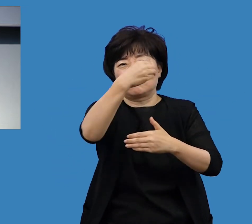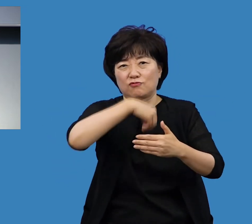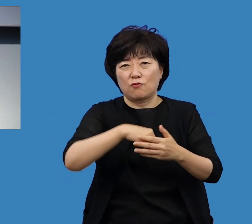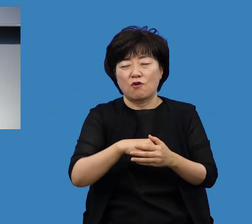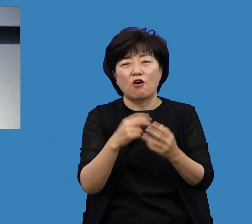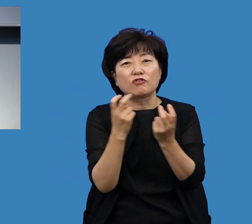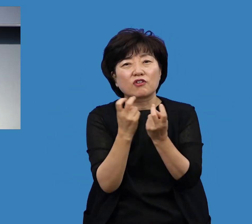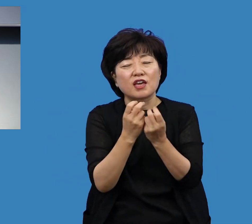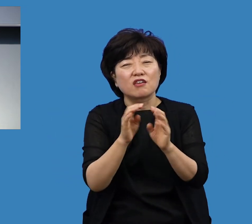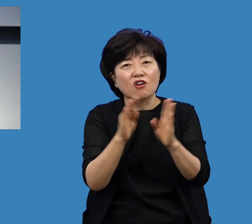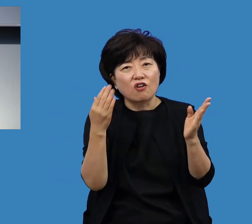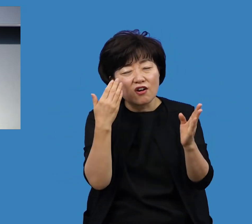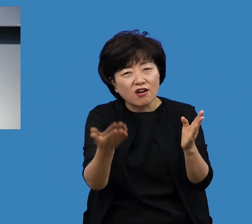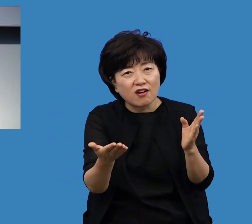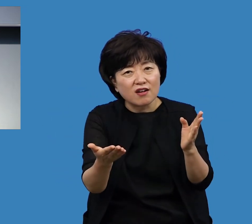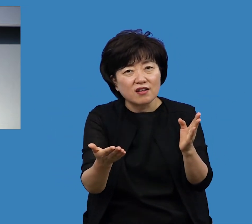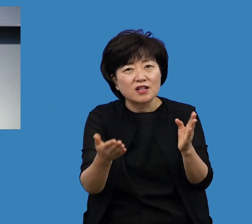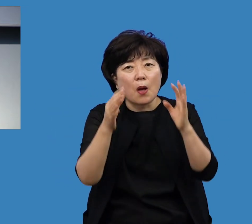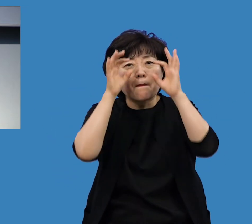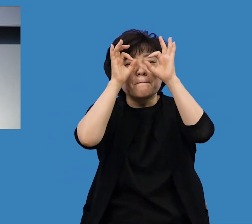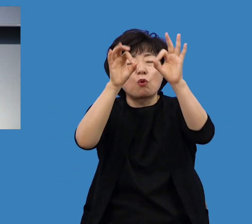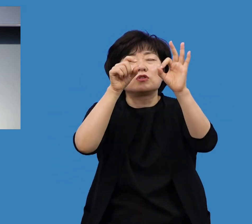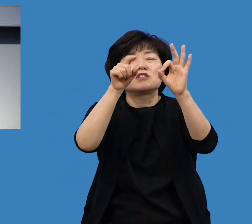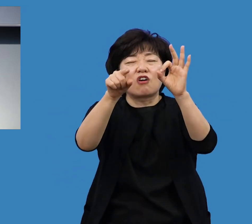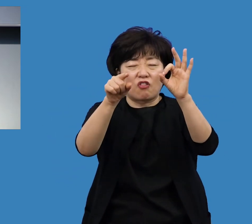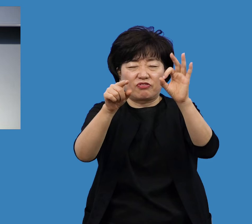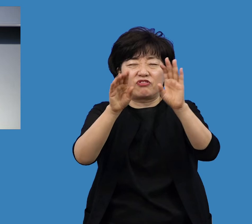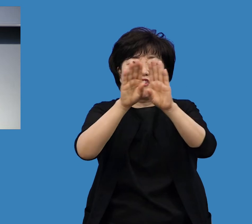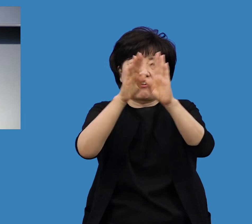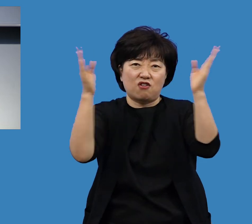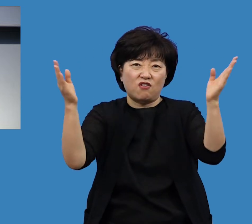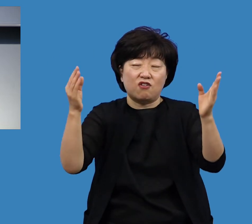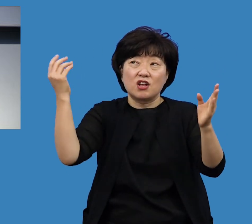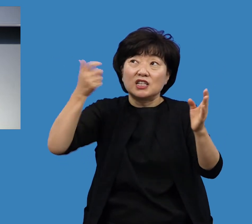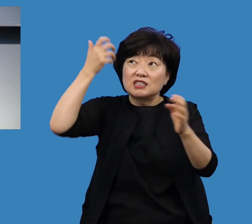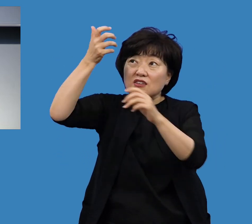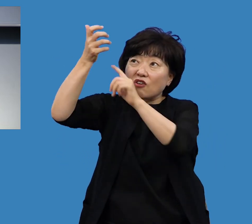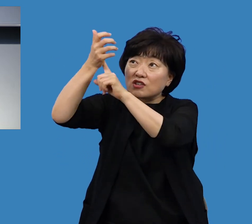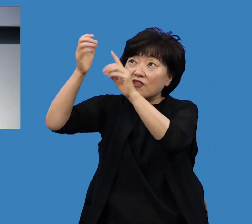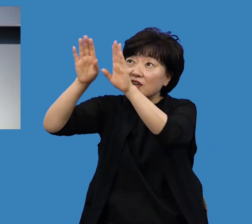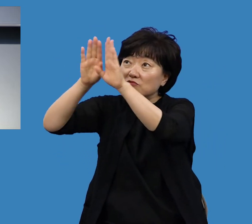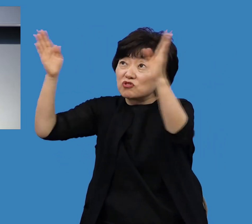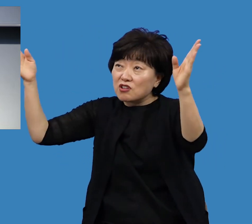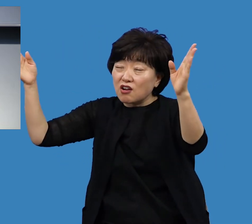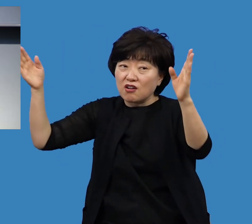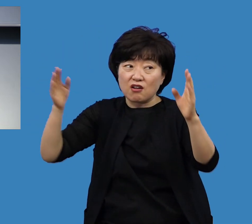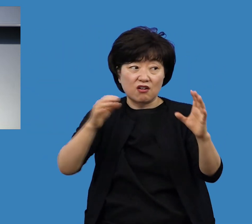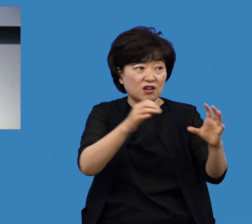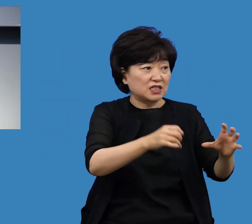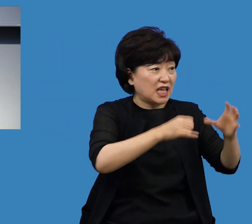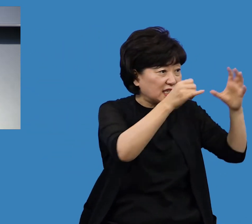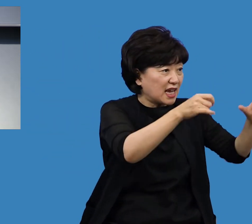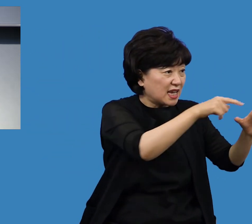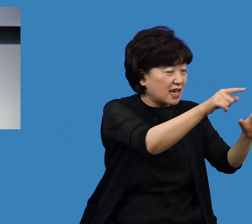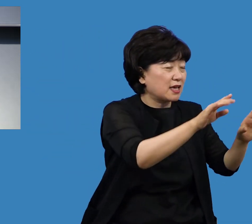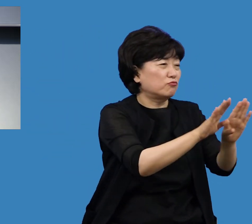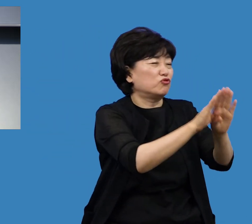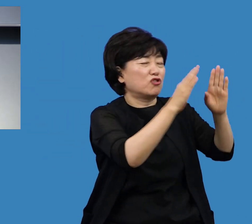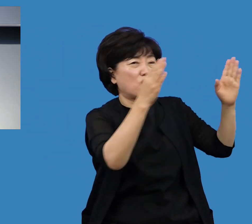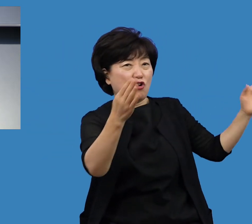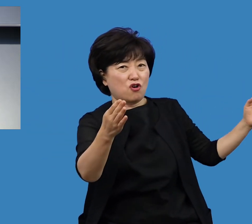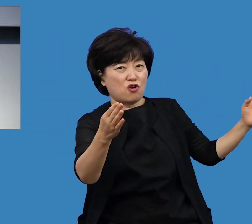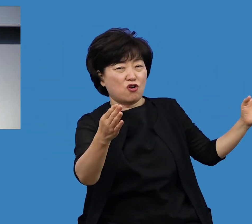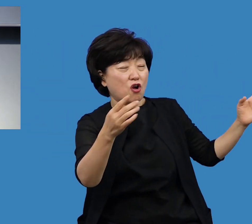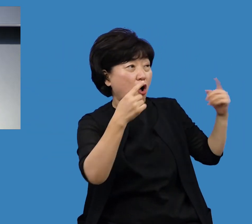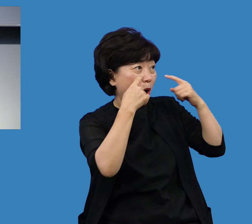거예요? 보는 걸로 여는 거예요. 성령님을 향해서 문을 여는 것이든지 세상의 영을 향해서 문을 여는 것이든지